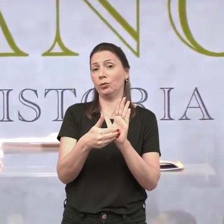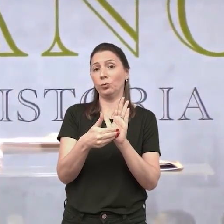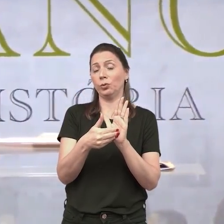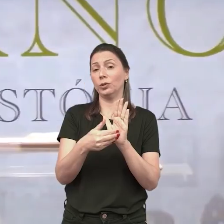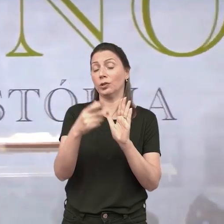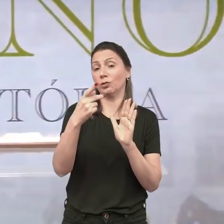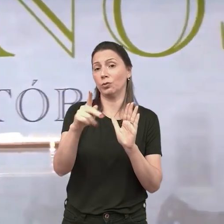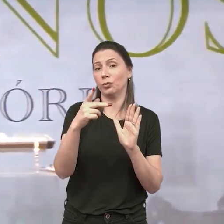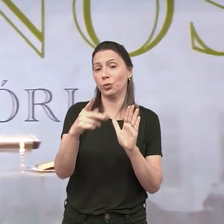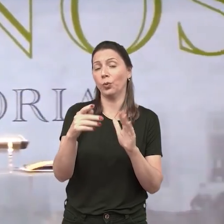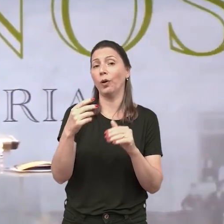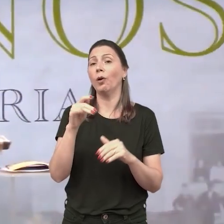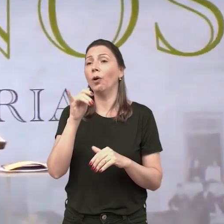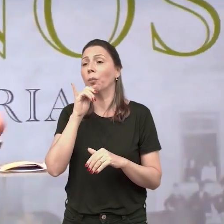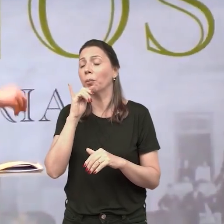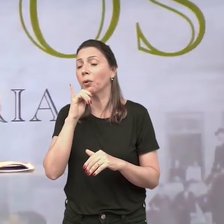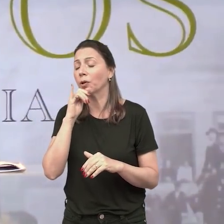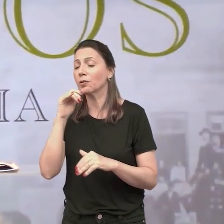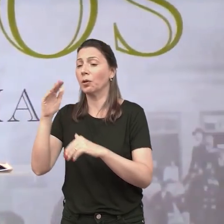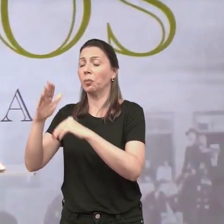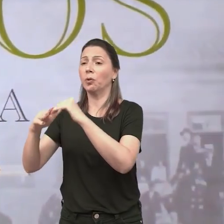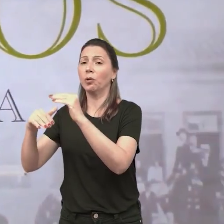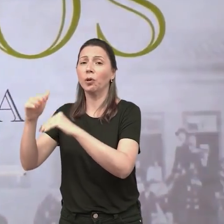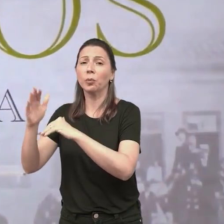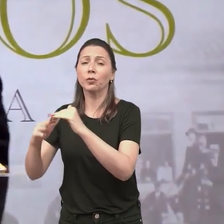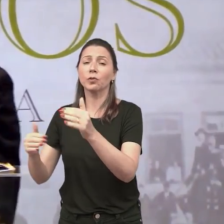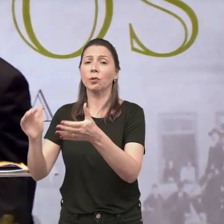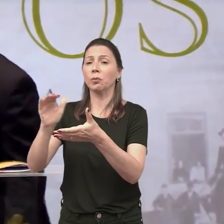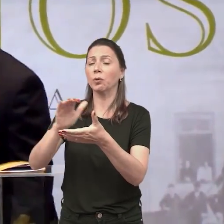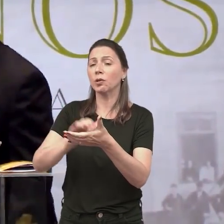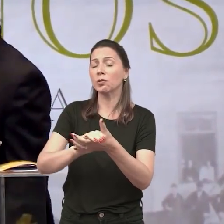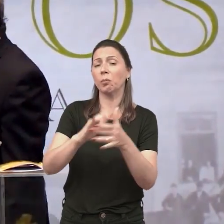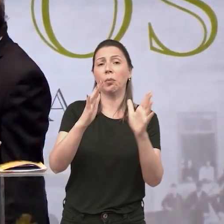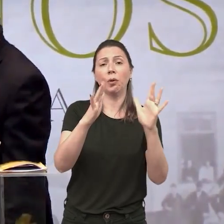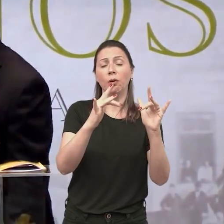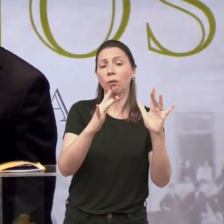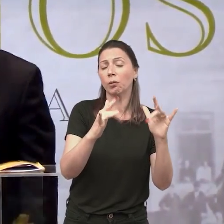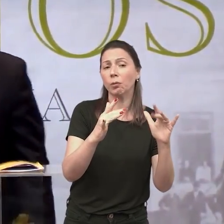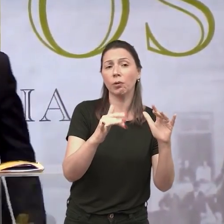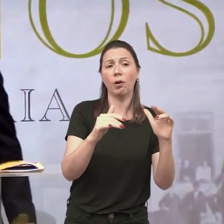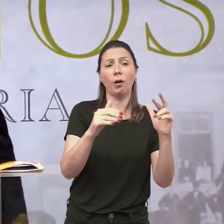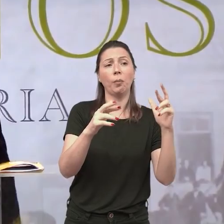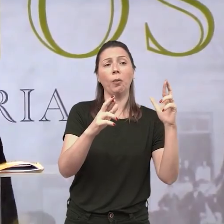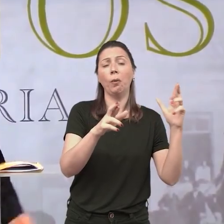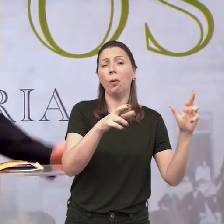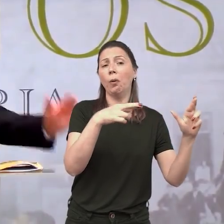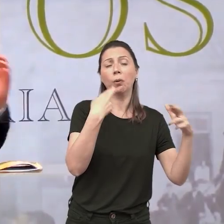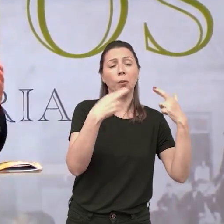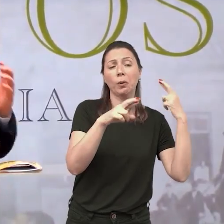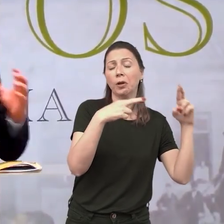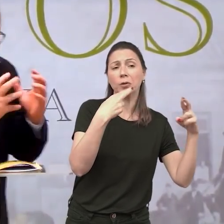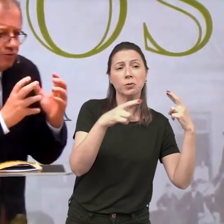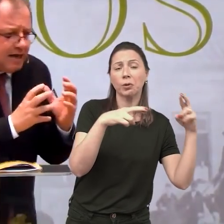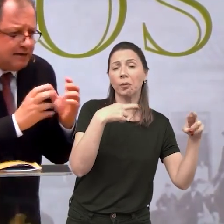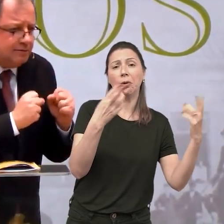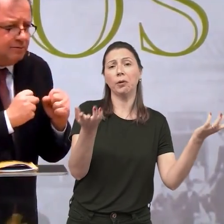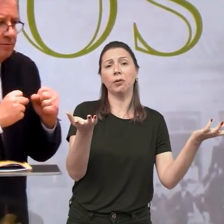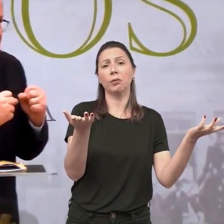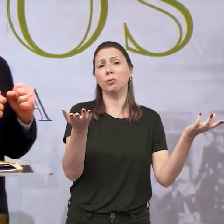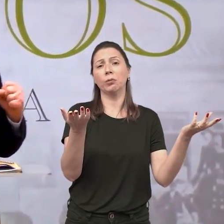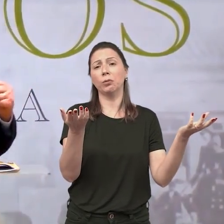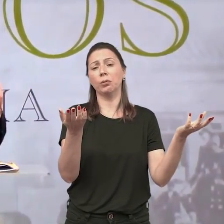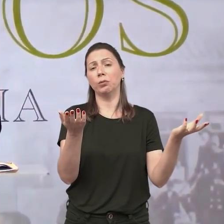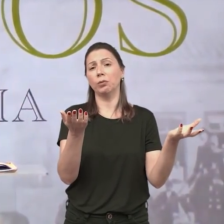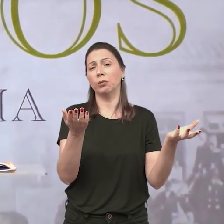vida. Em todos aqueles campos que você precisa decidir, reconhece-o. Tenha intimidade com Ele.